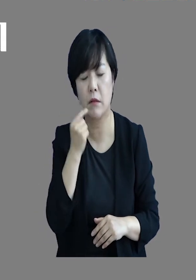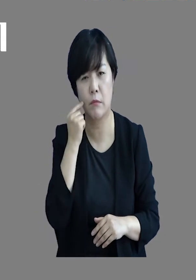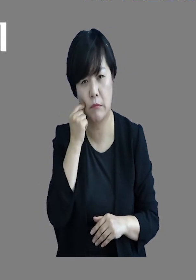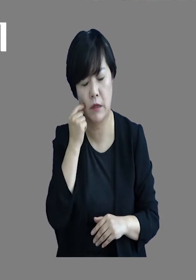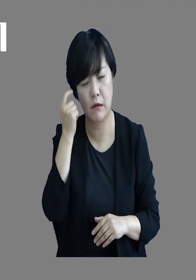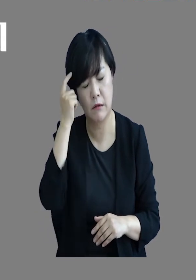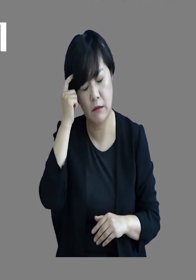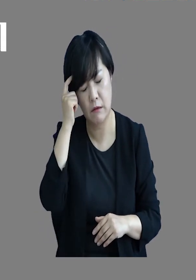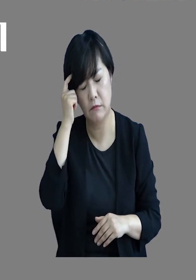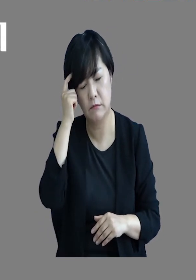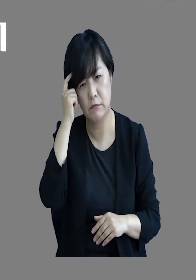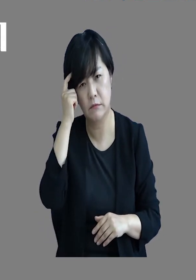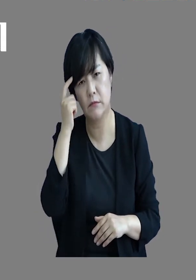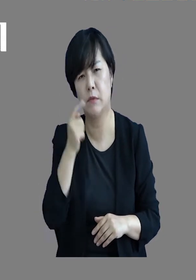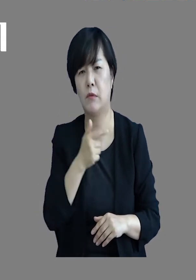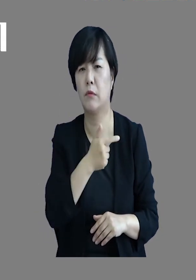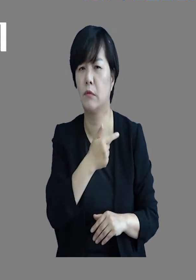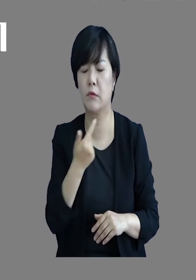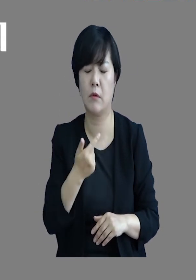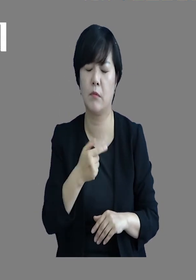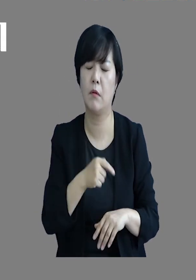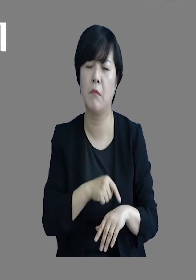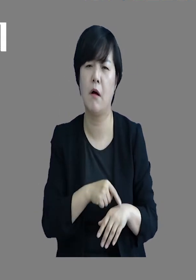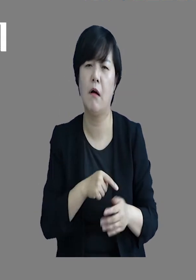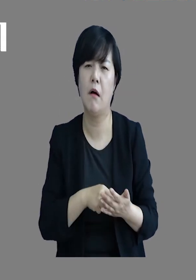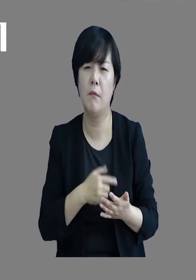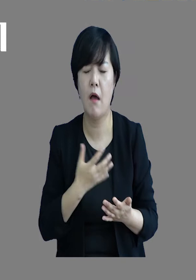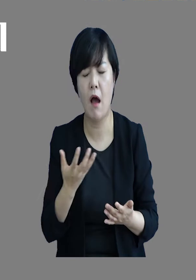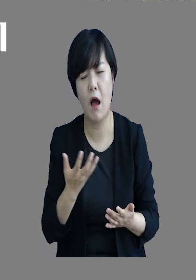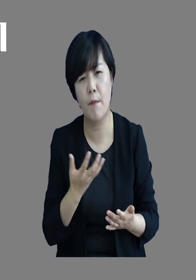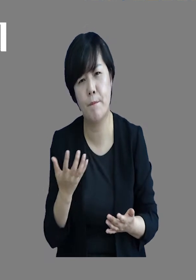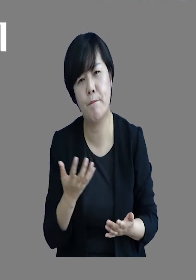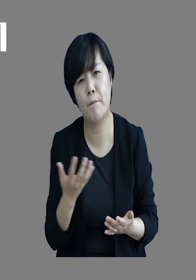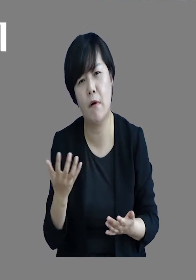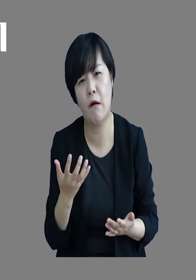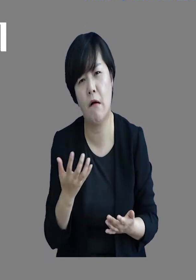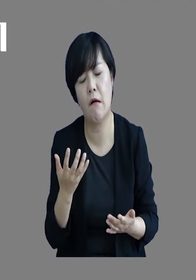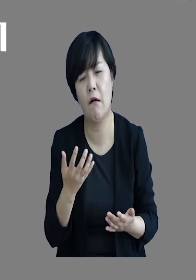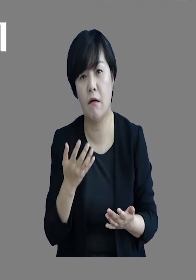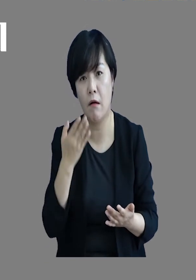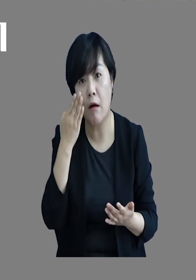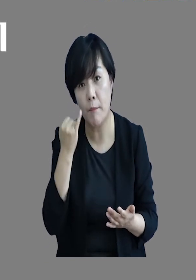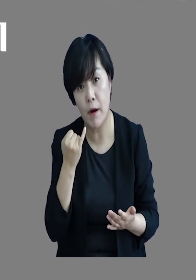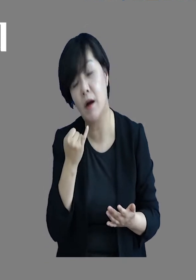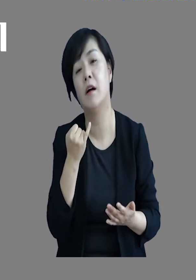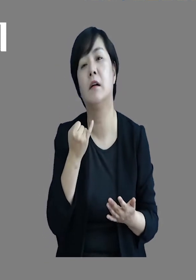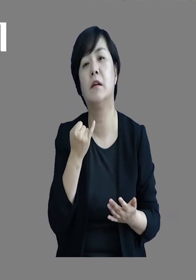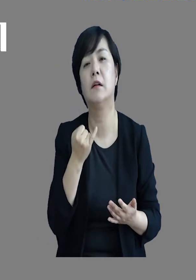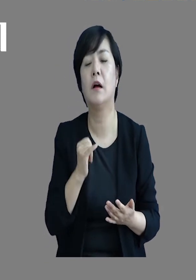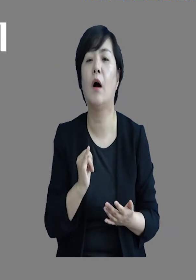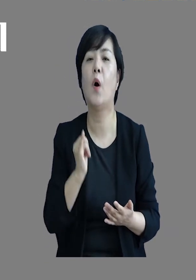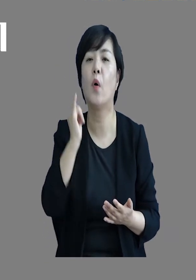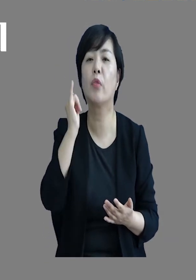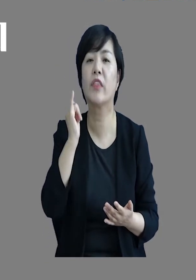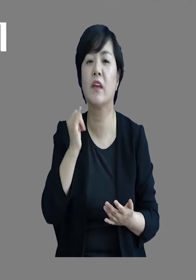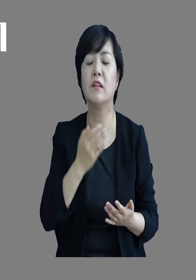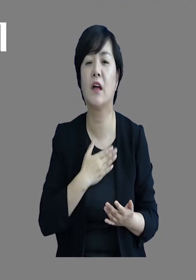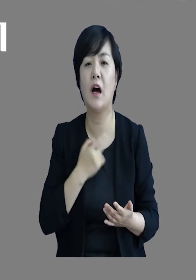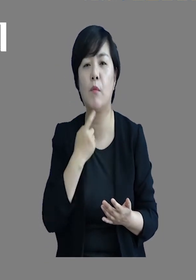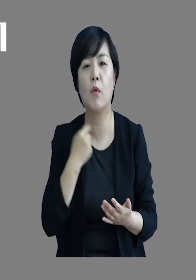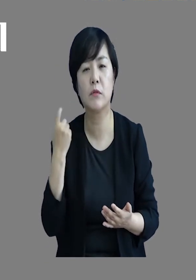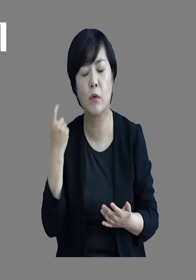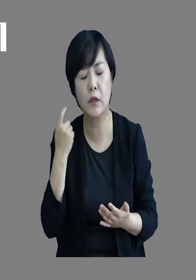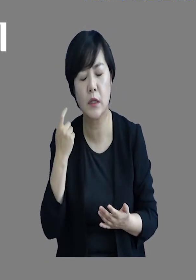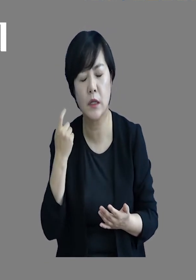못하는 생각하면 얼마나 가슴에 엄마, 언니 내